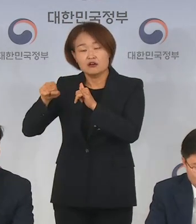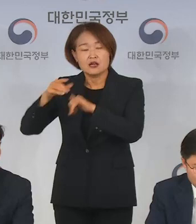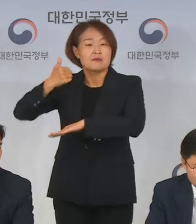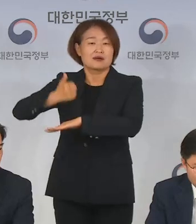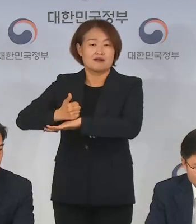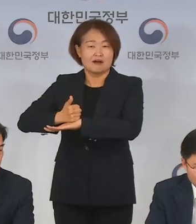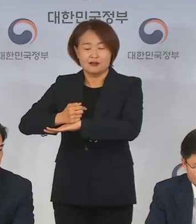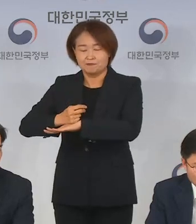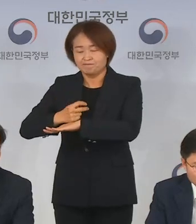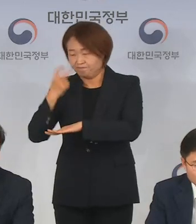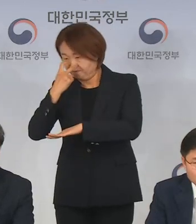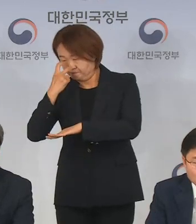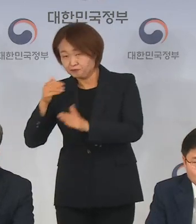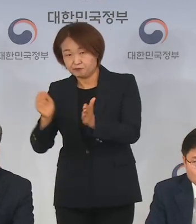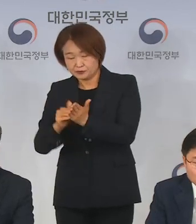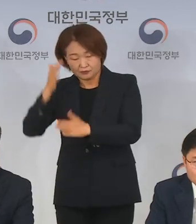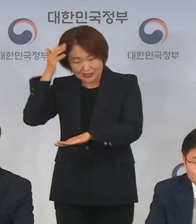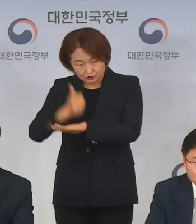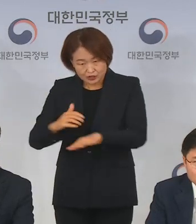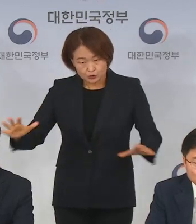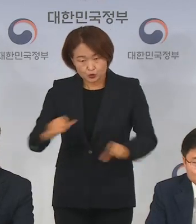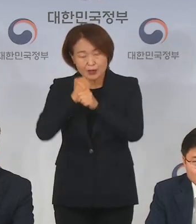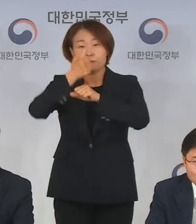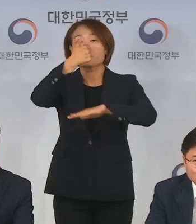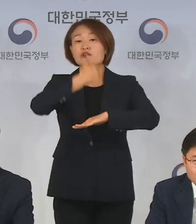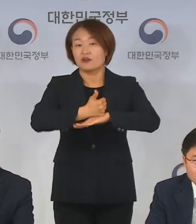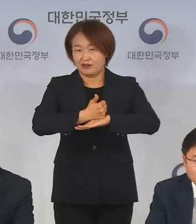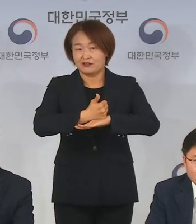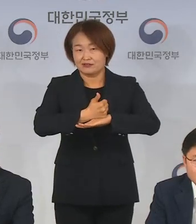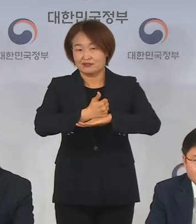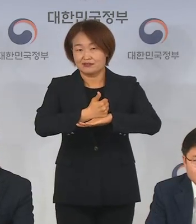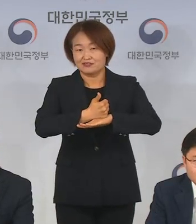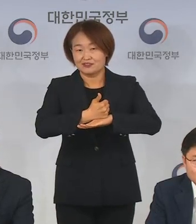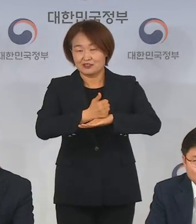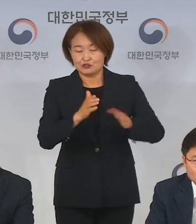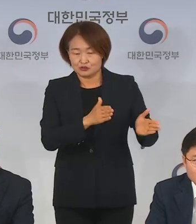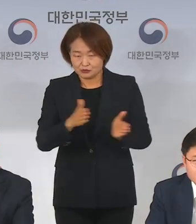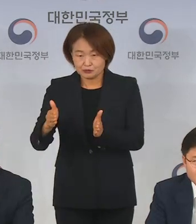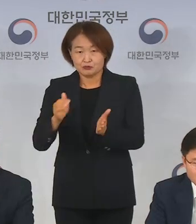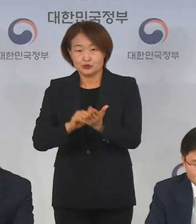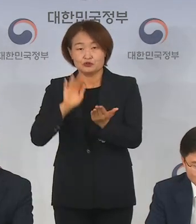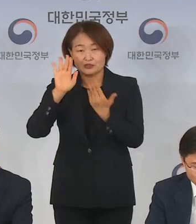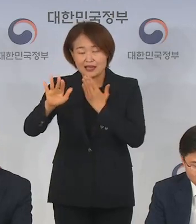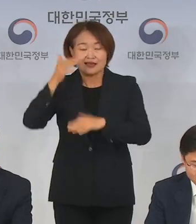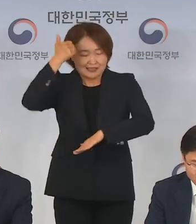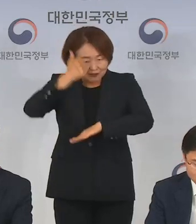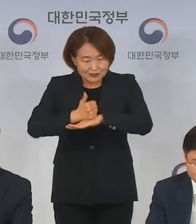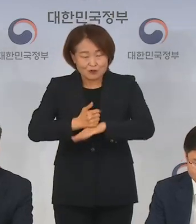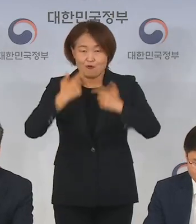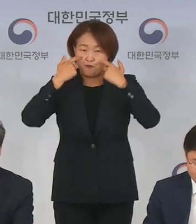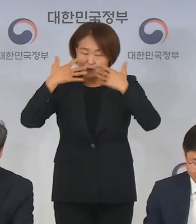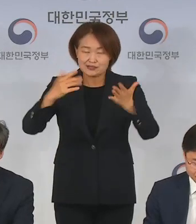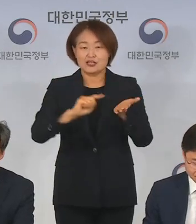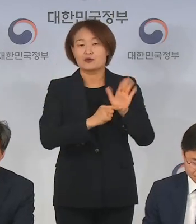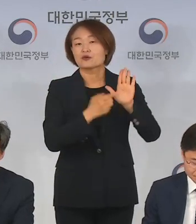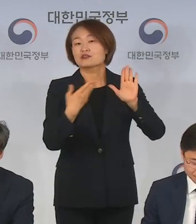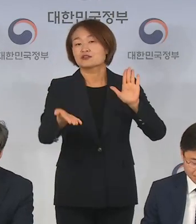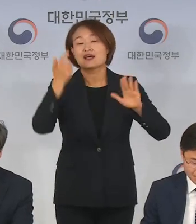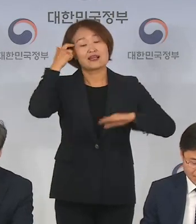수행하고 종합적인 결론을 도출한 후에 이를 투명하게 공개할 계획으로